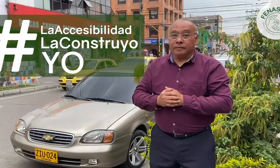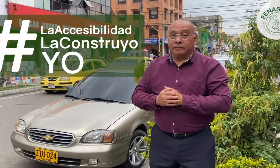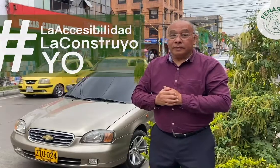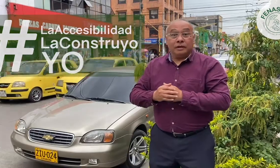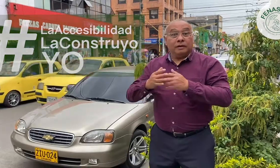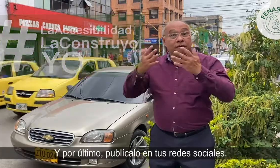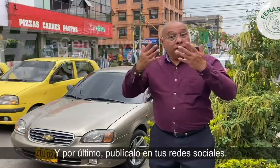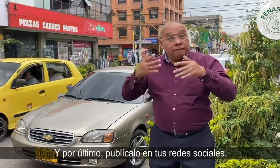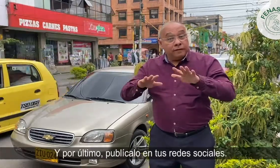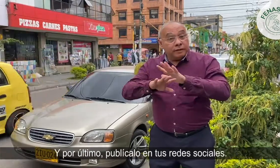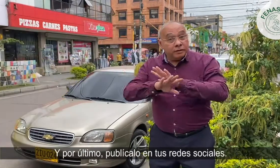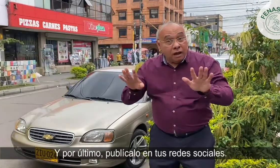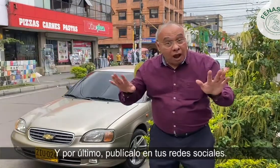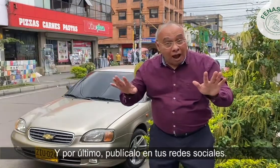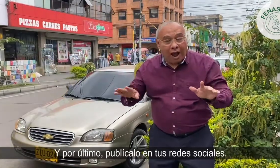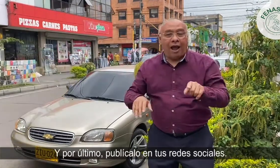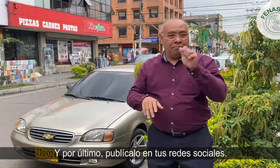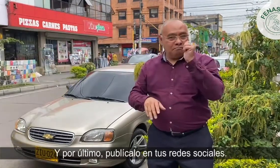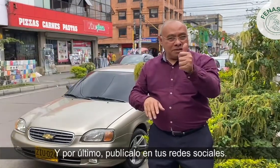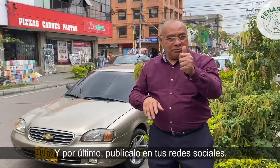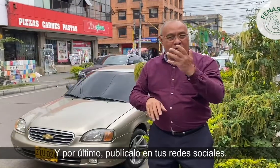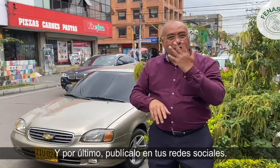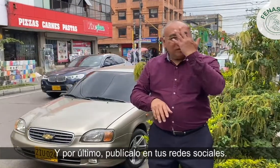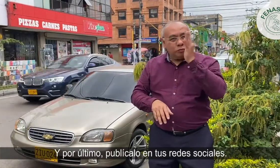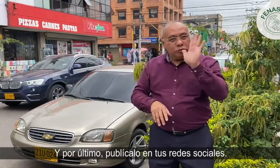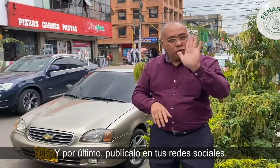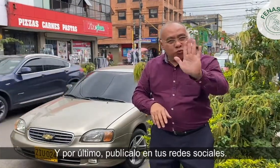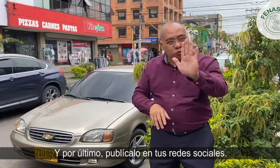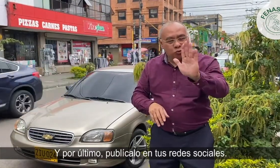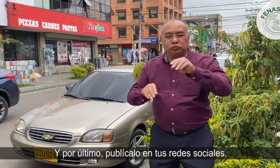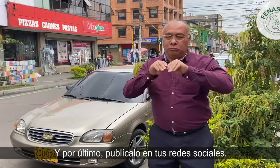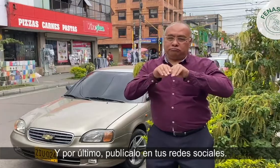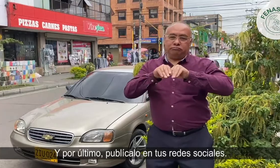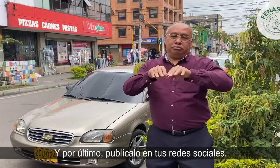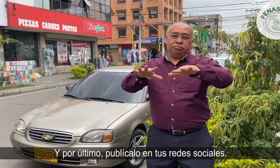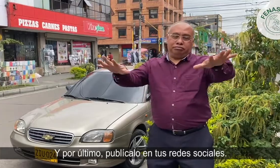Y por último, públicalo en tus redes sociales. Gracias.